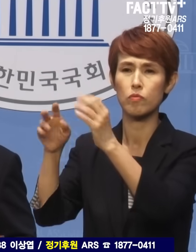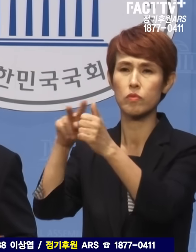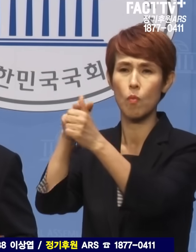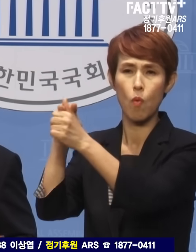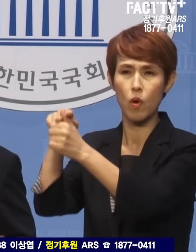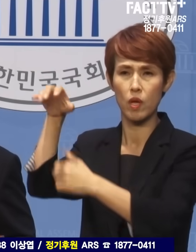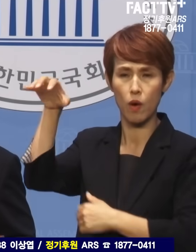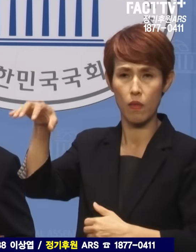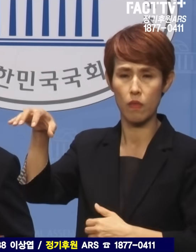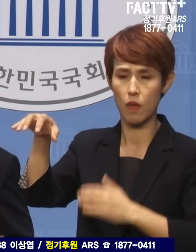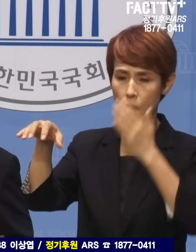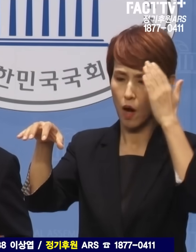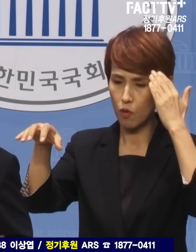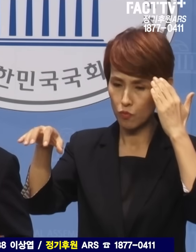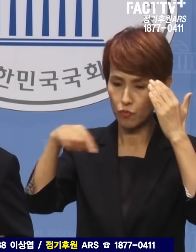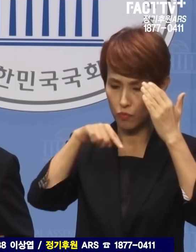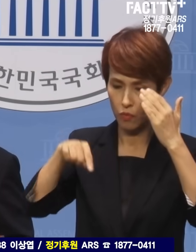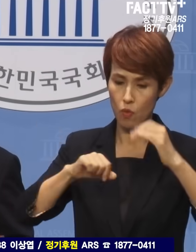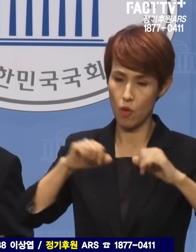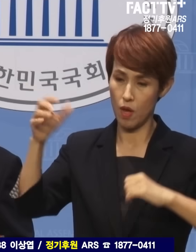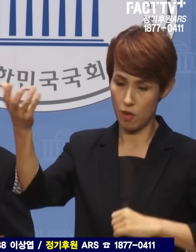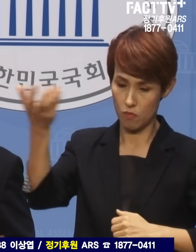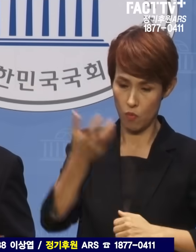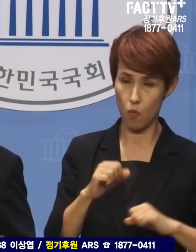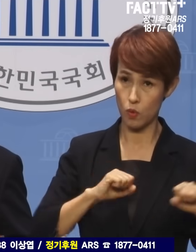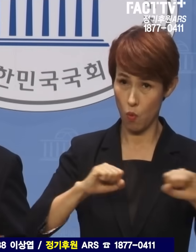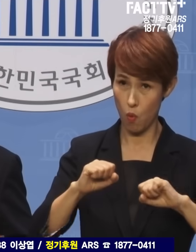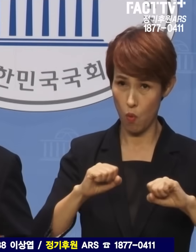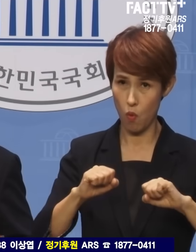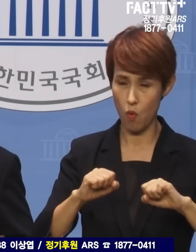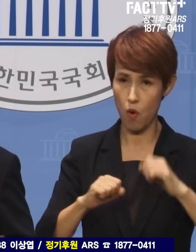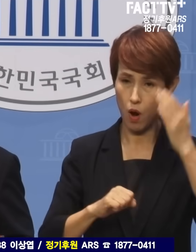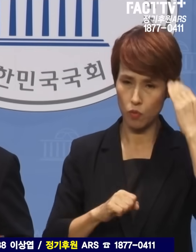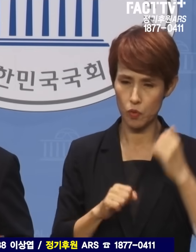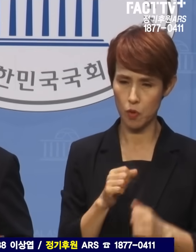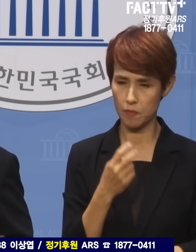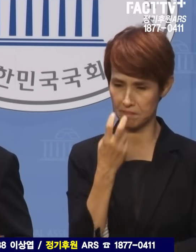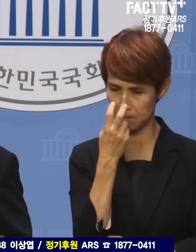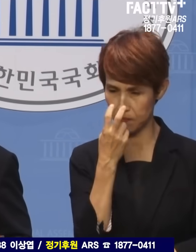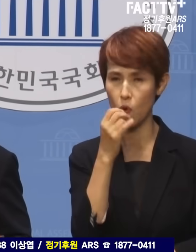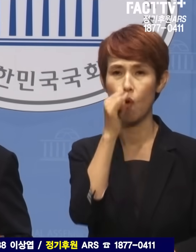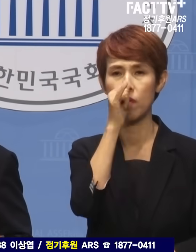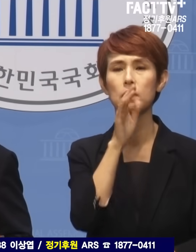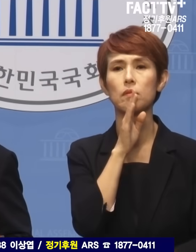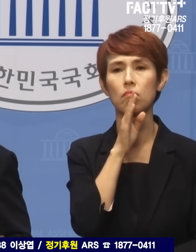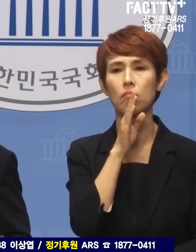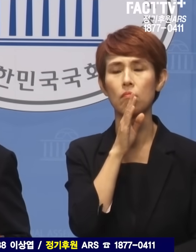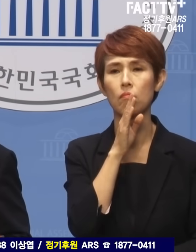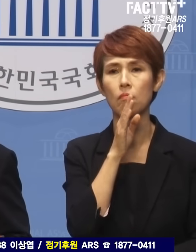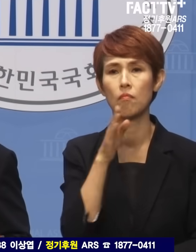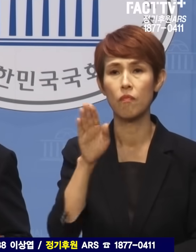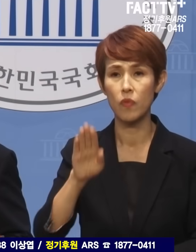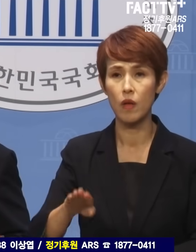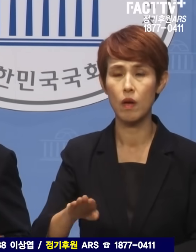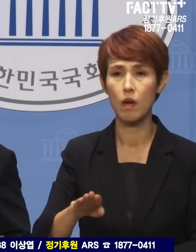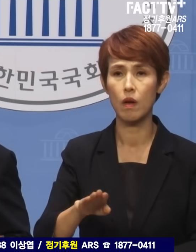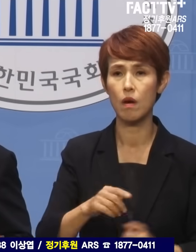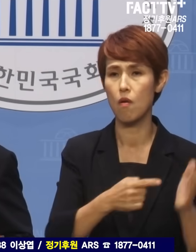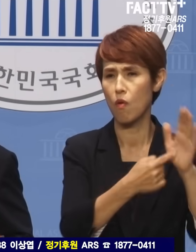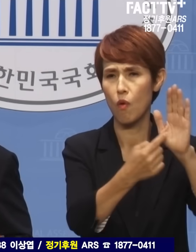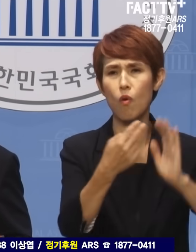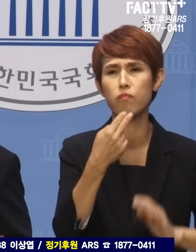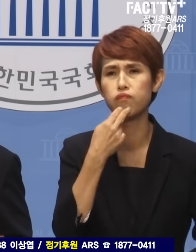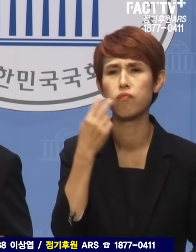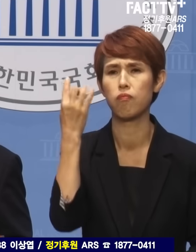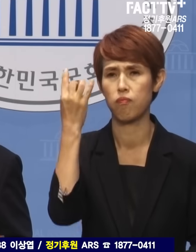국내 활동에 대해서는 우리 기관도 모두 주시하고 모니터링 하지만 절대로 부에 노출시키지